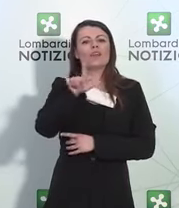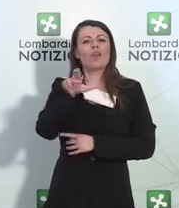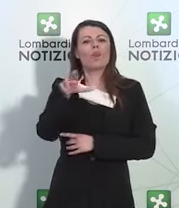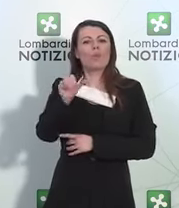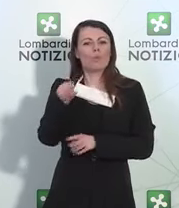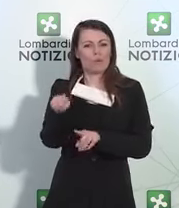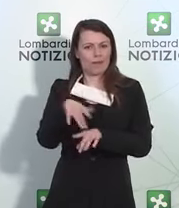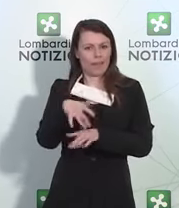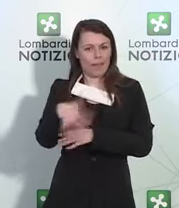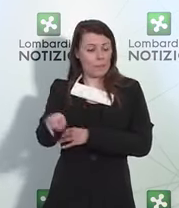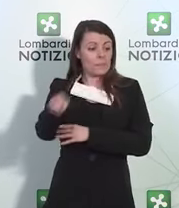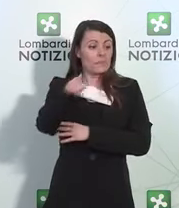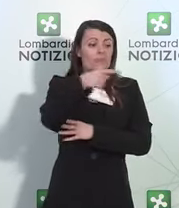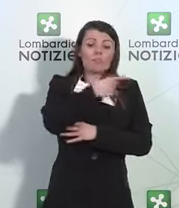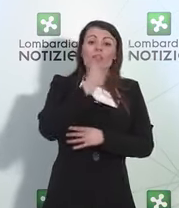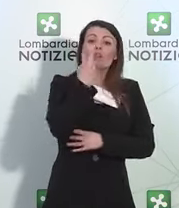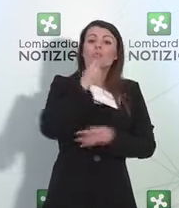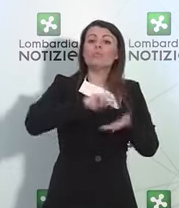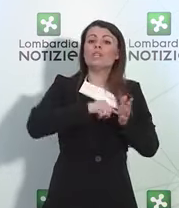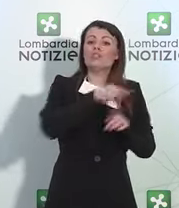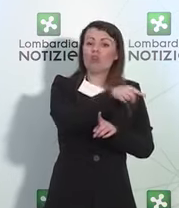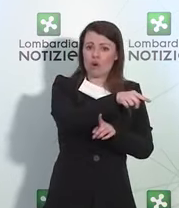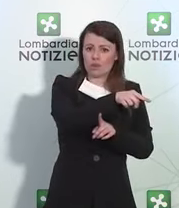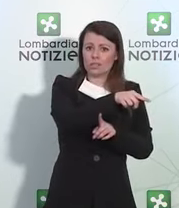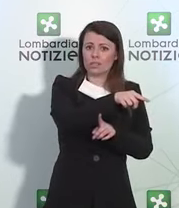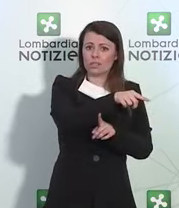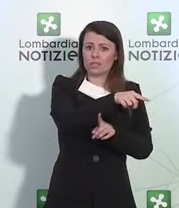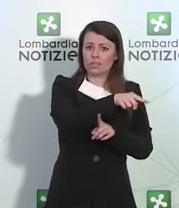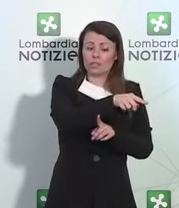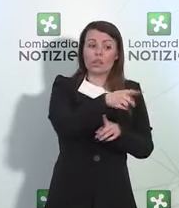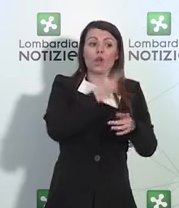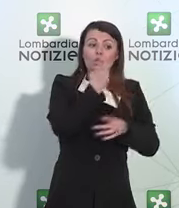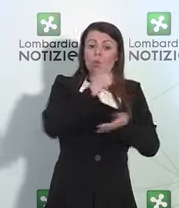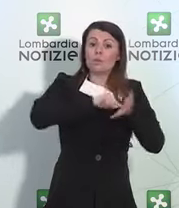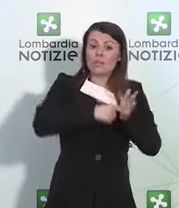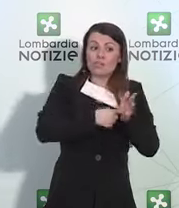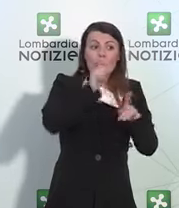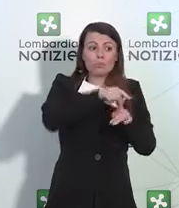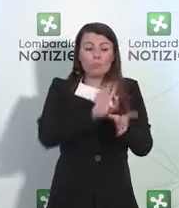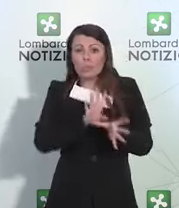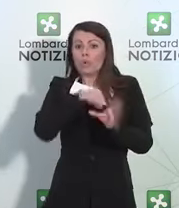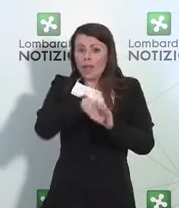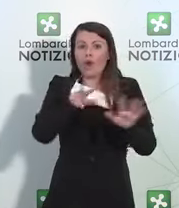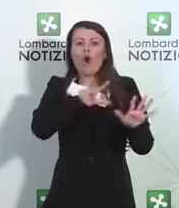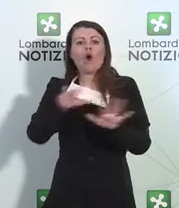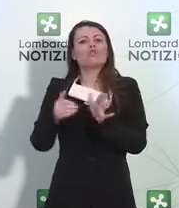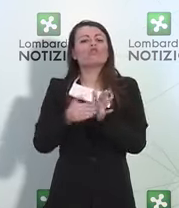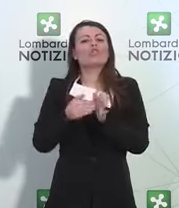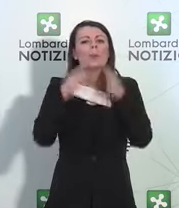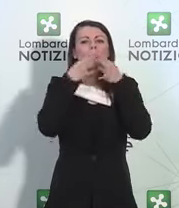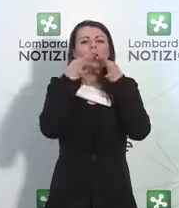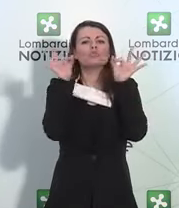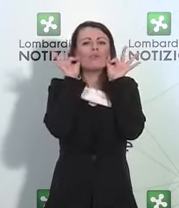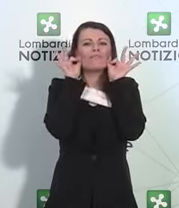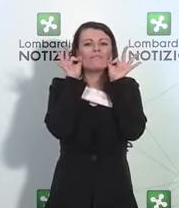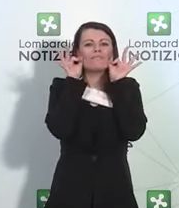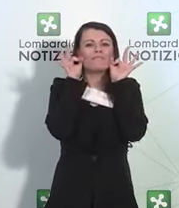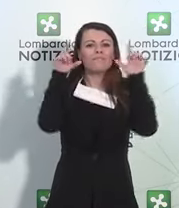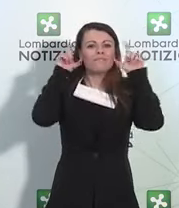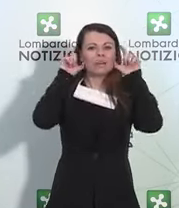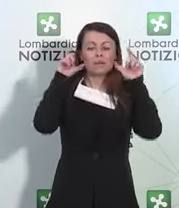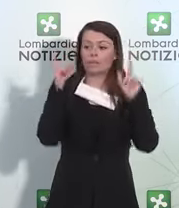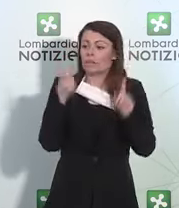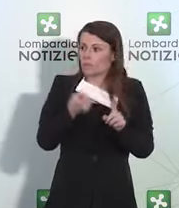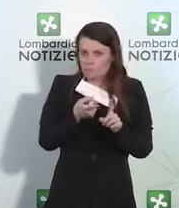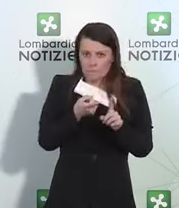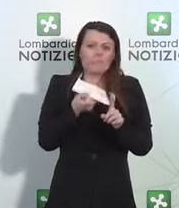2 milioni che comprendono anche le 800.000 swift e poi vi sono anche altre questioni perché alcune